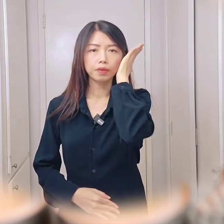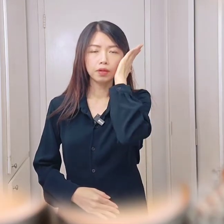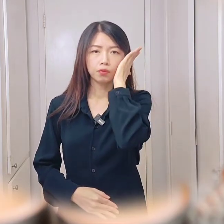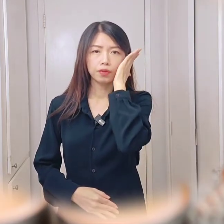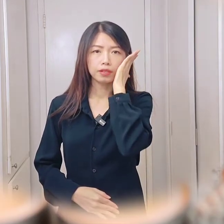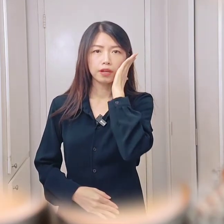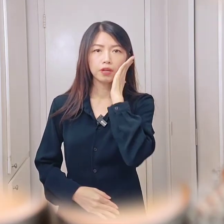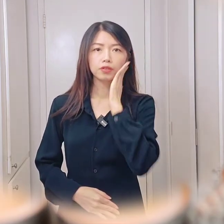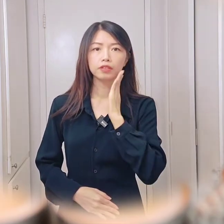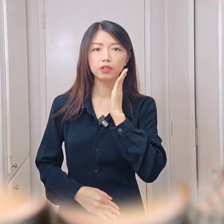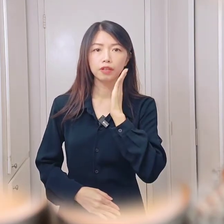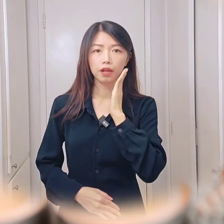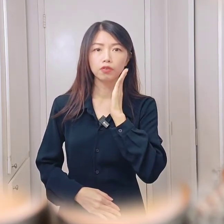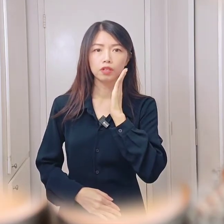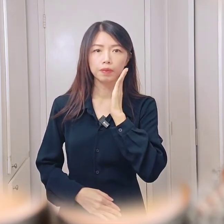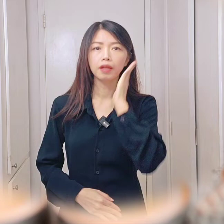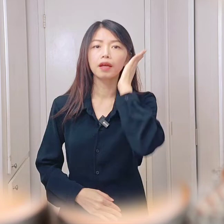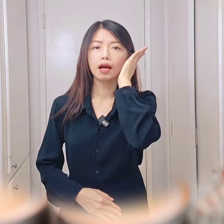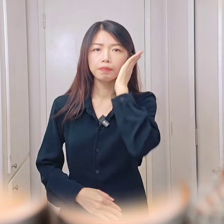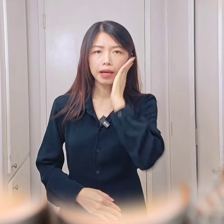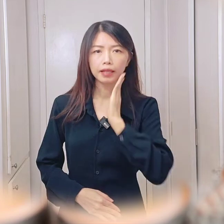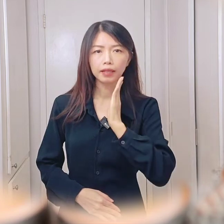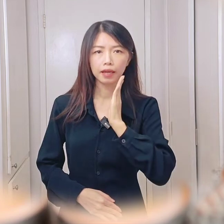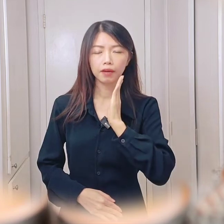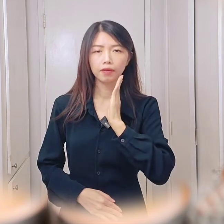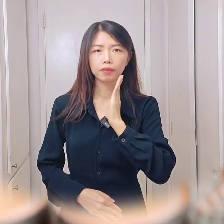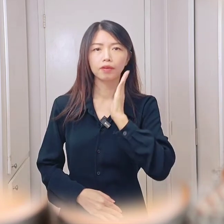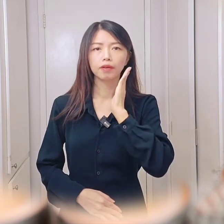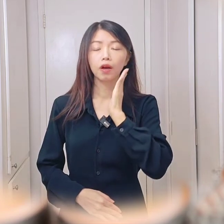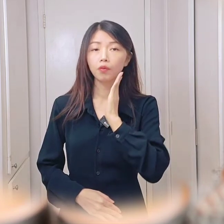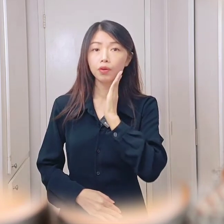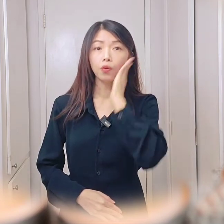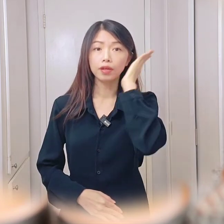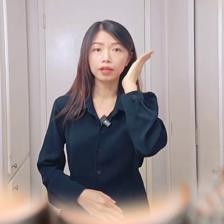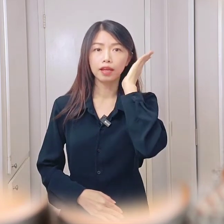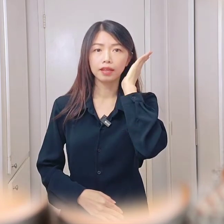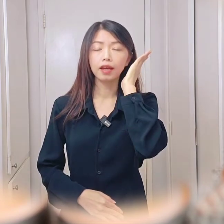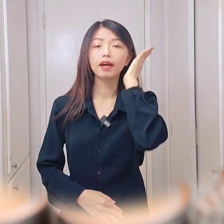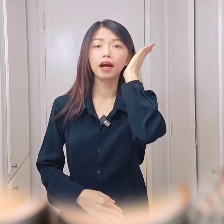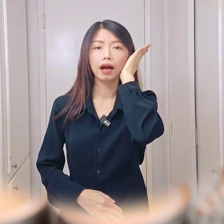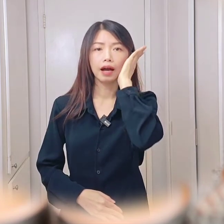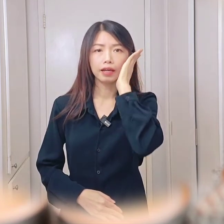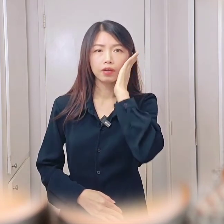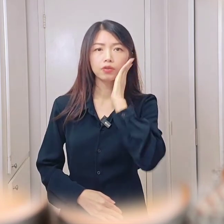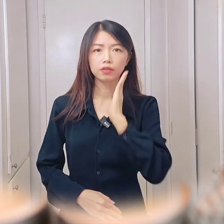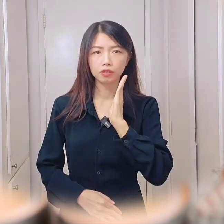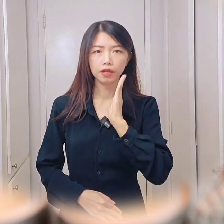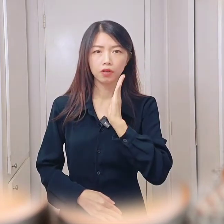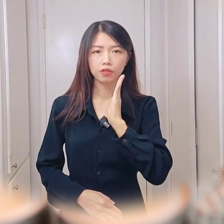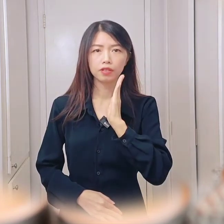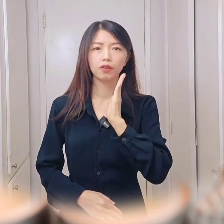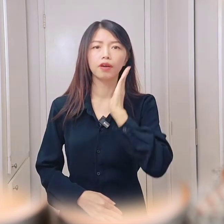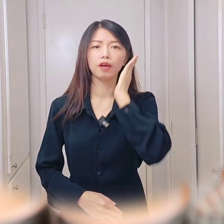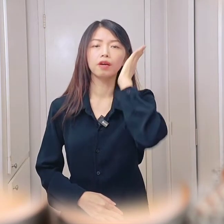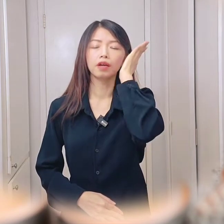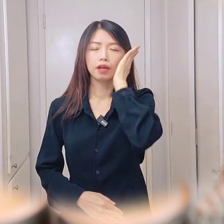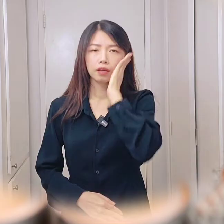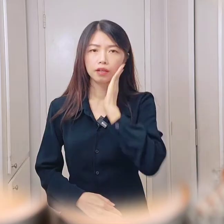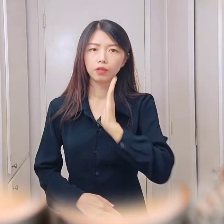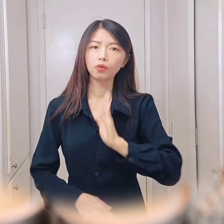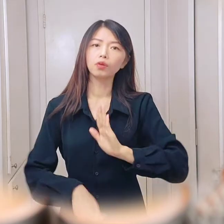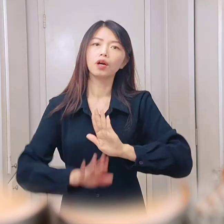오른쪽 뺨을 위에서 아래로 스쳐서 내려주시면 파라타예요. 위로 올리는 게 아니라 아래로 스쳐서 내려주시는